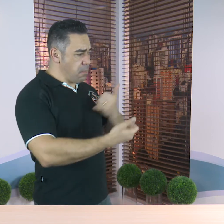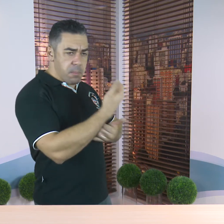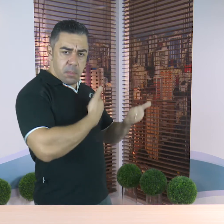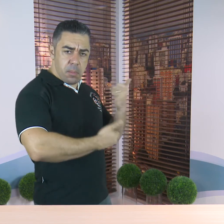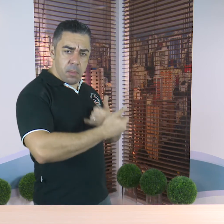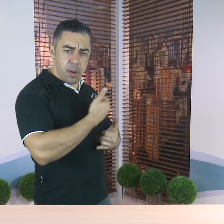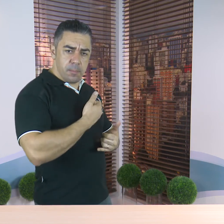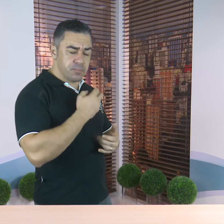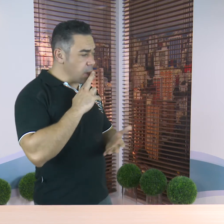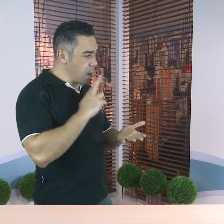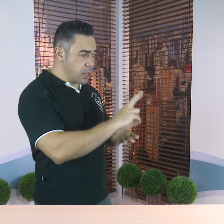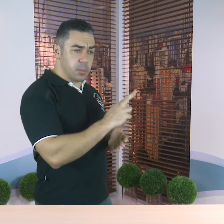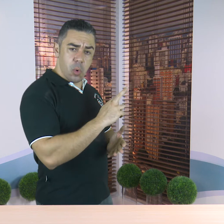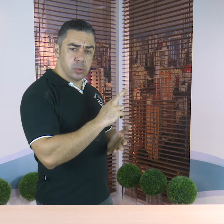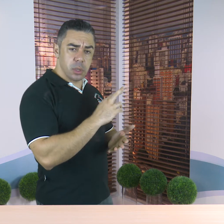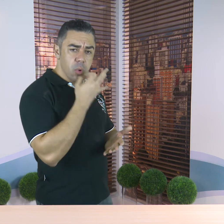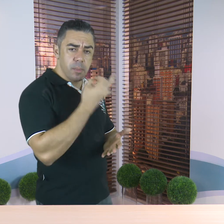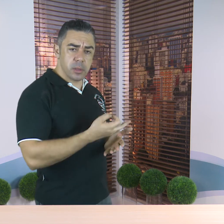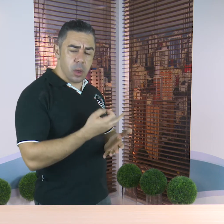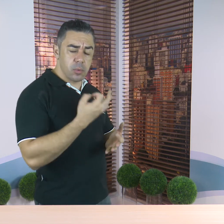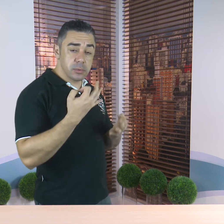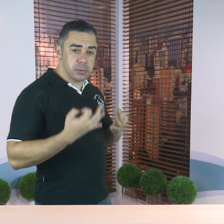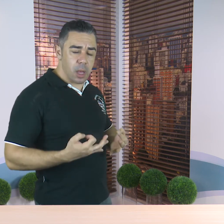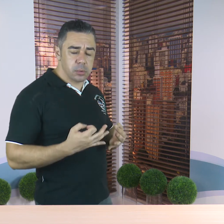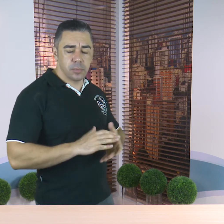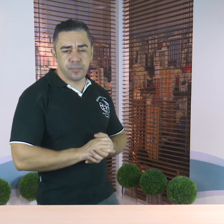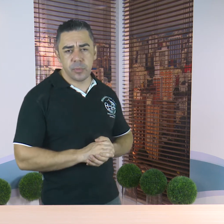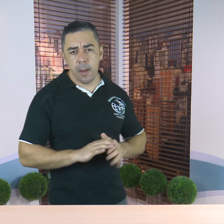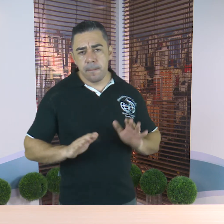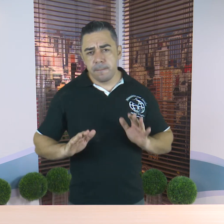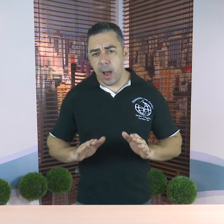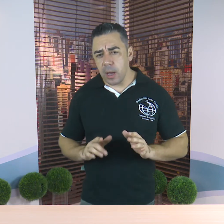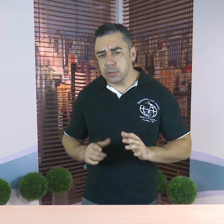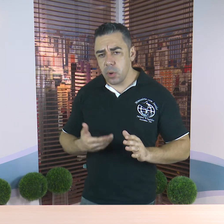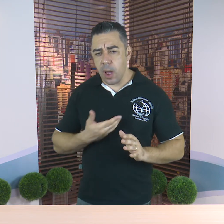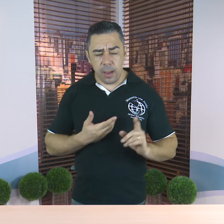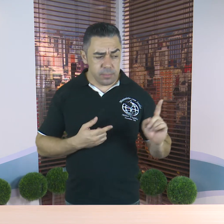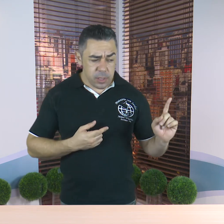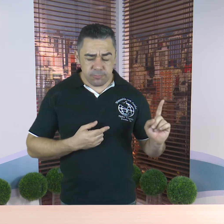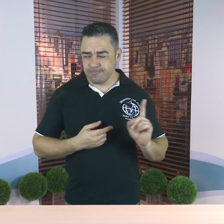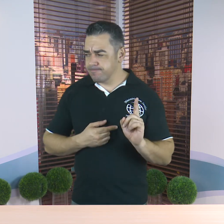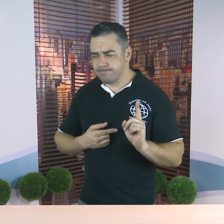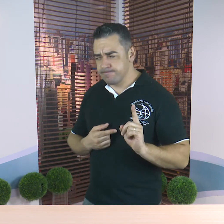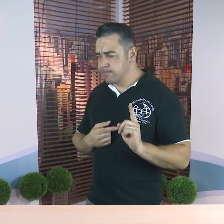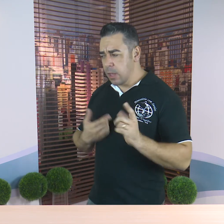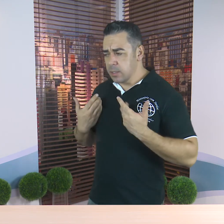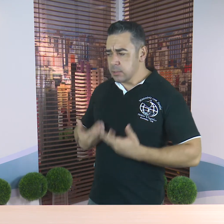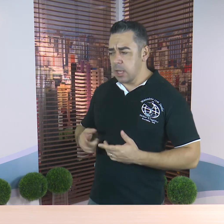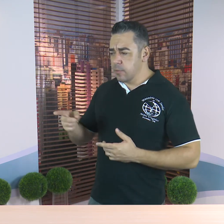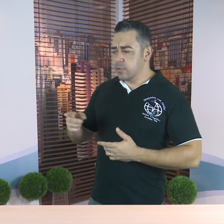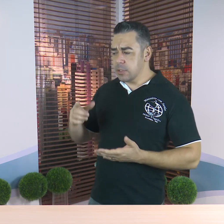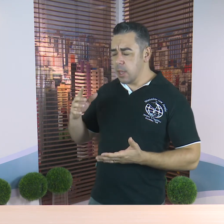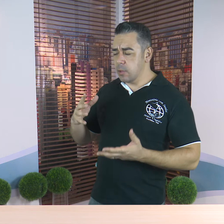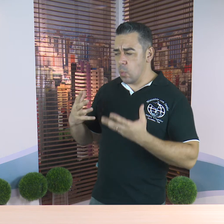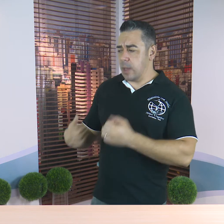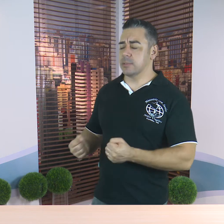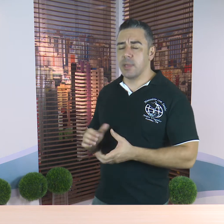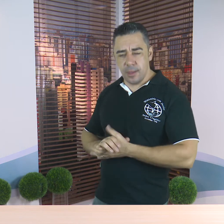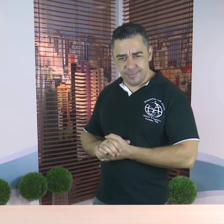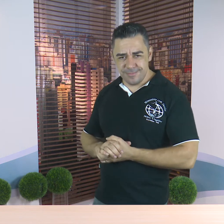Todavia, na mente de Bildade havia uma distância intransponível entre o homem e